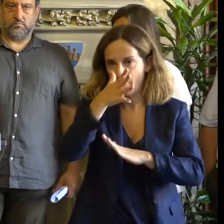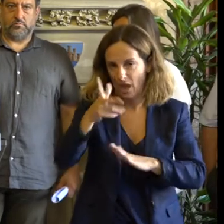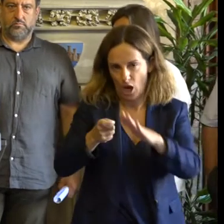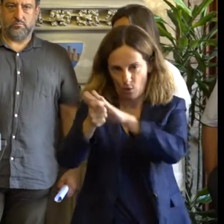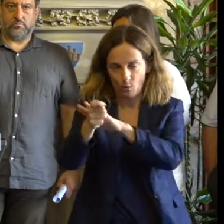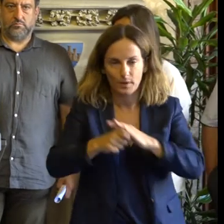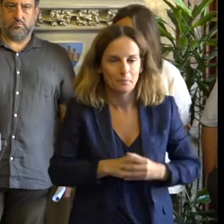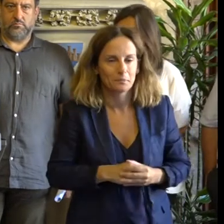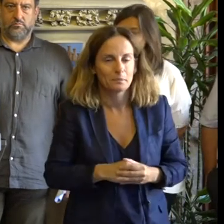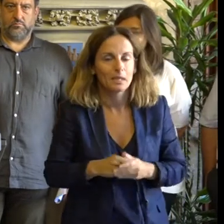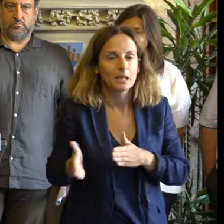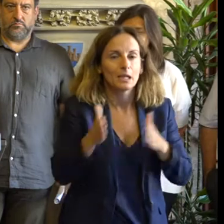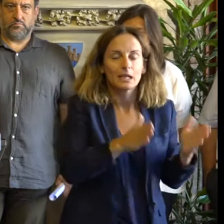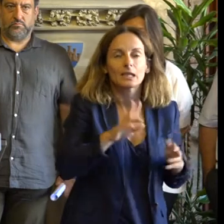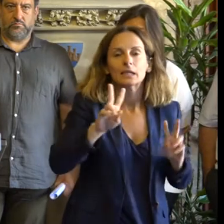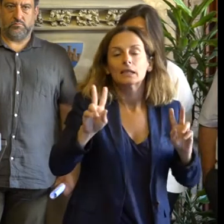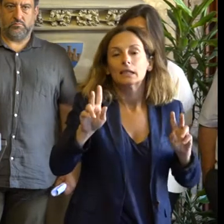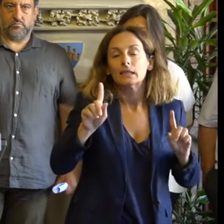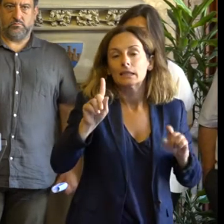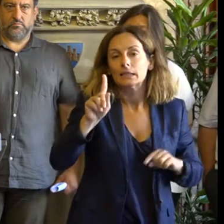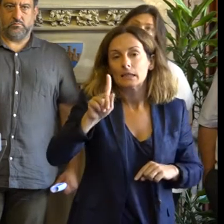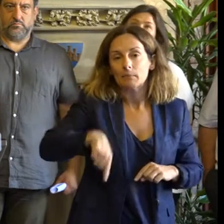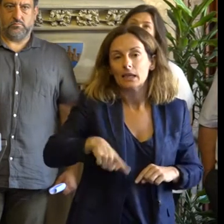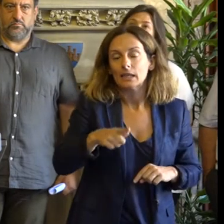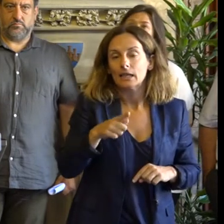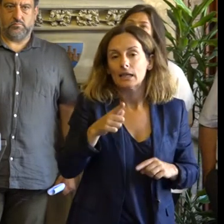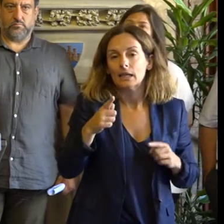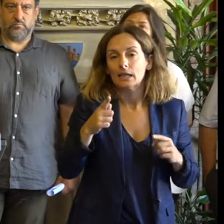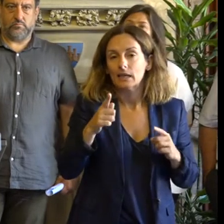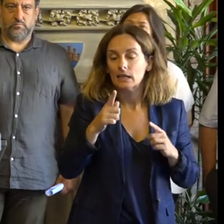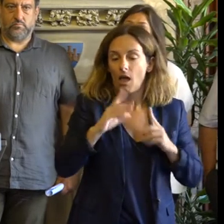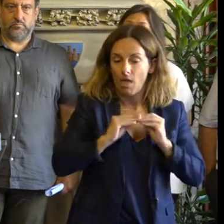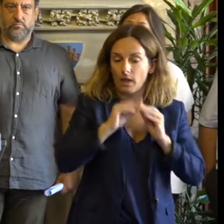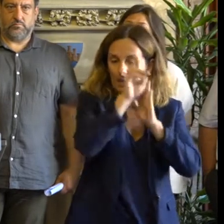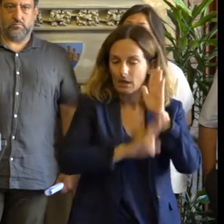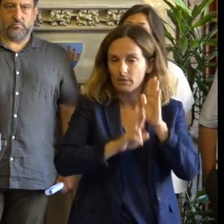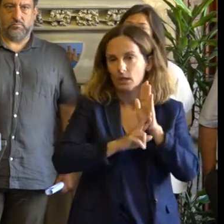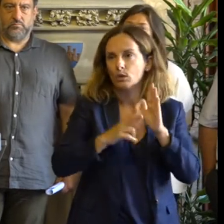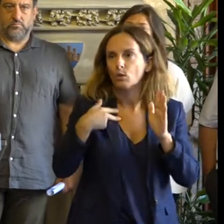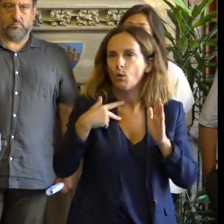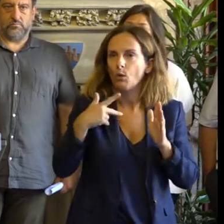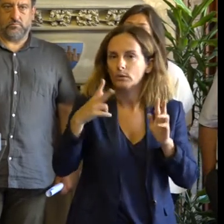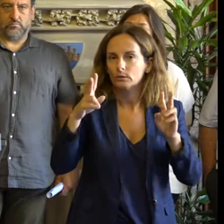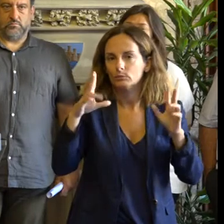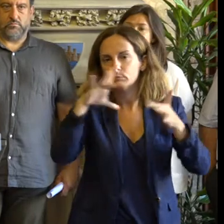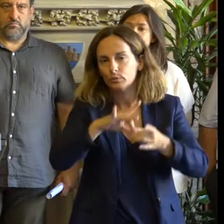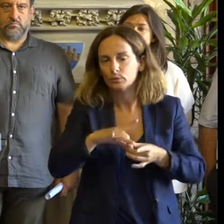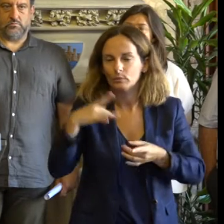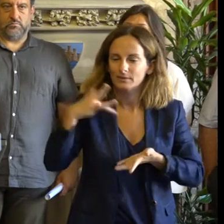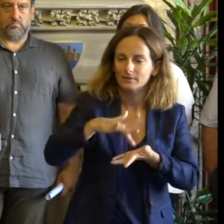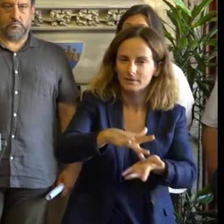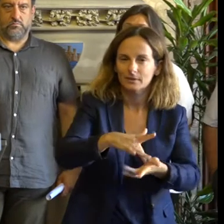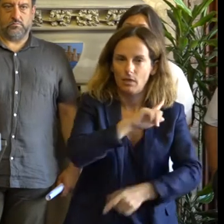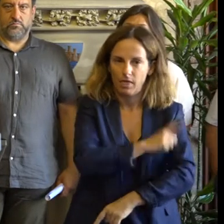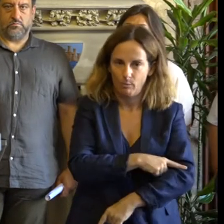una feina d'establiment d'un reglament de cara a lo que són els esdeveniments esportius, no? De cada vegada tenim més esdeveniments